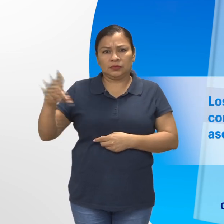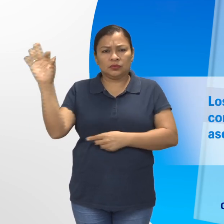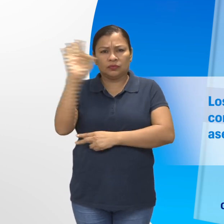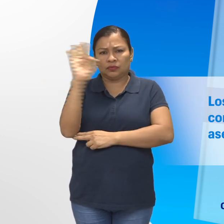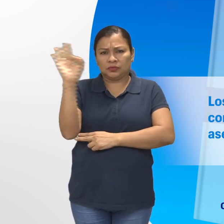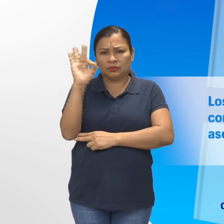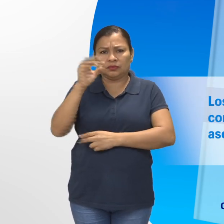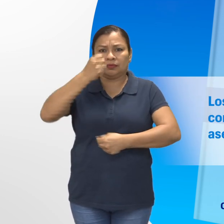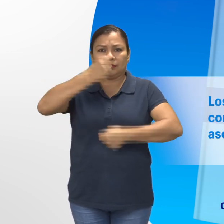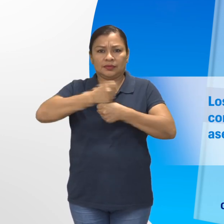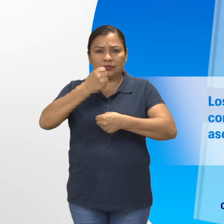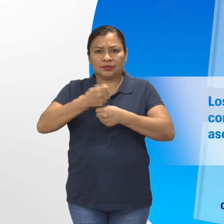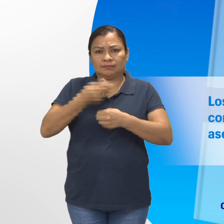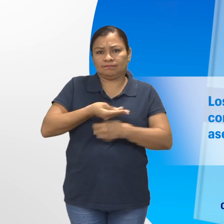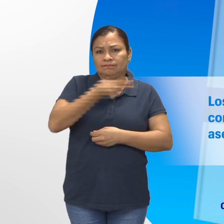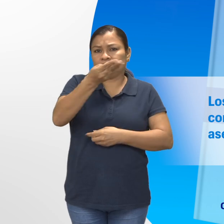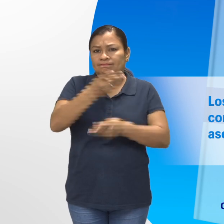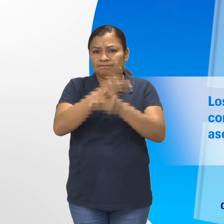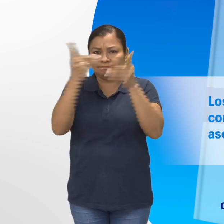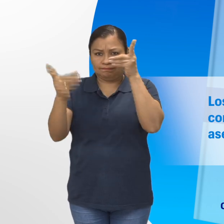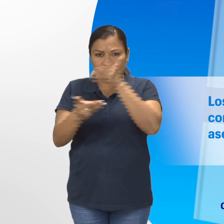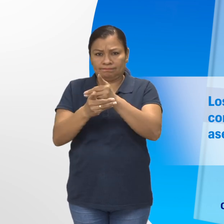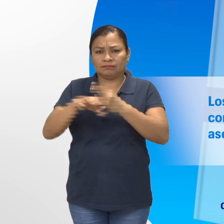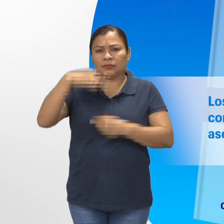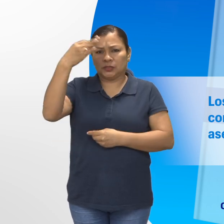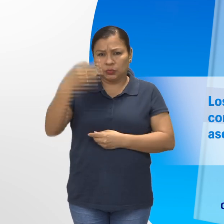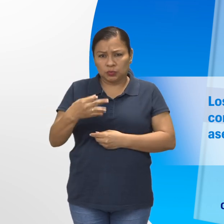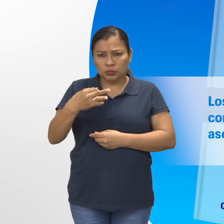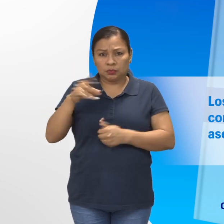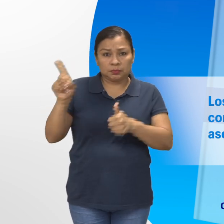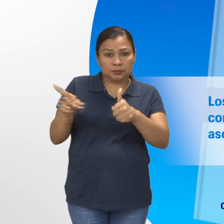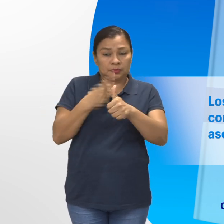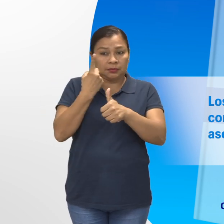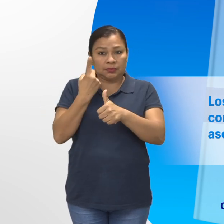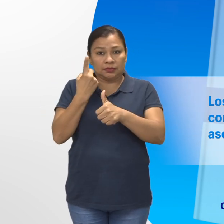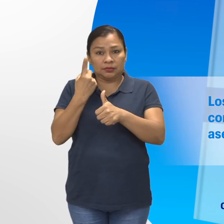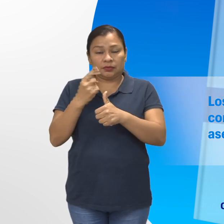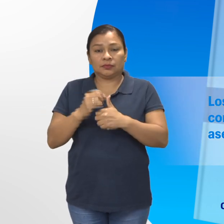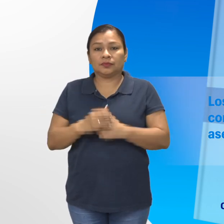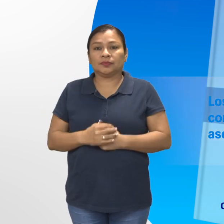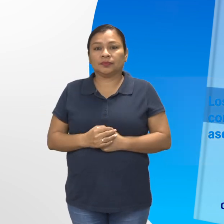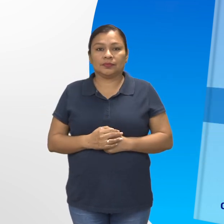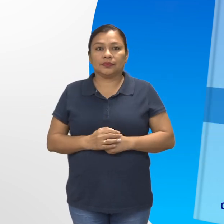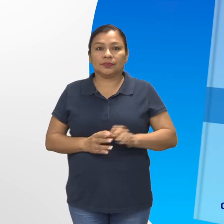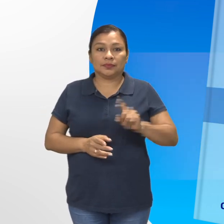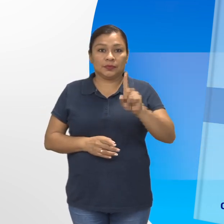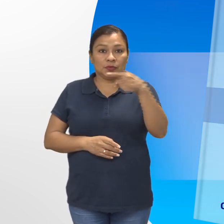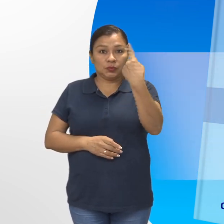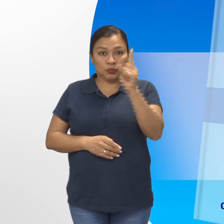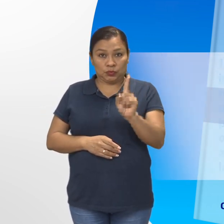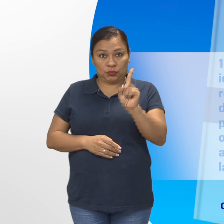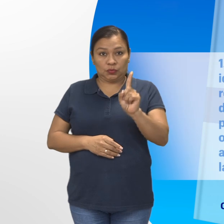Los trabajadores tienen derecho a condiciones de trabajo que les aseguren, en especial,